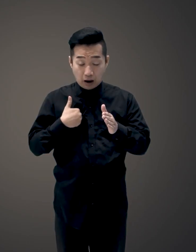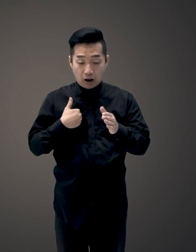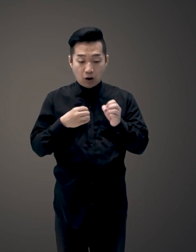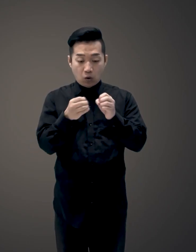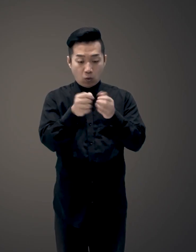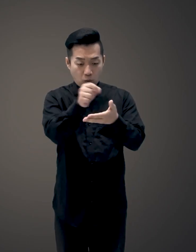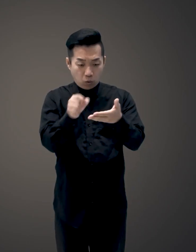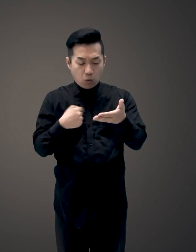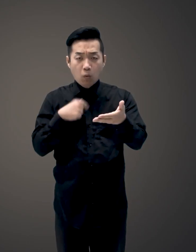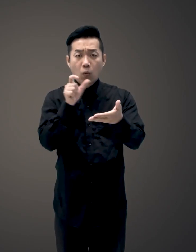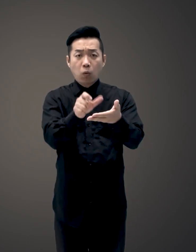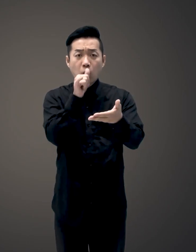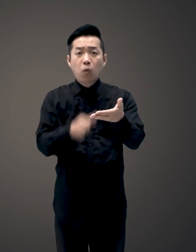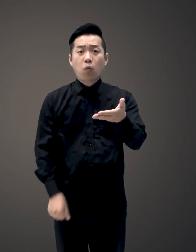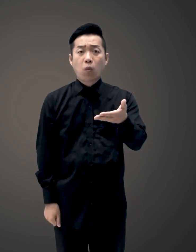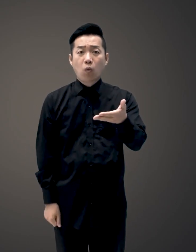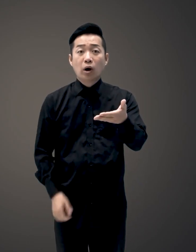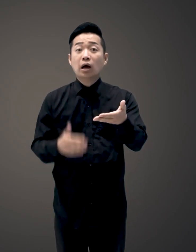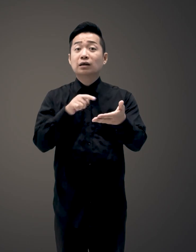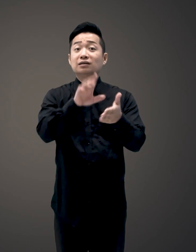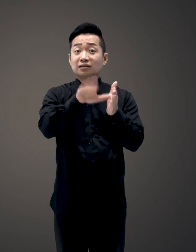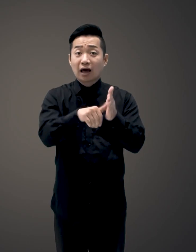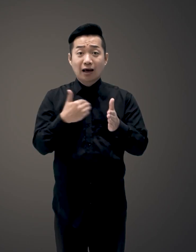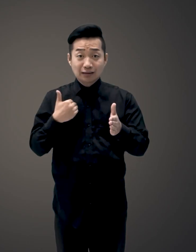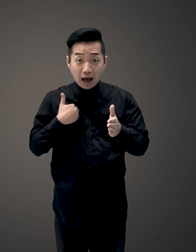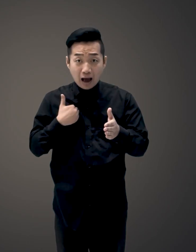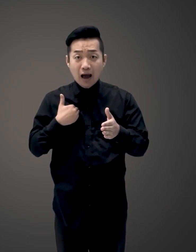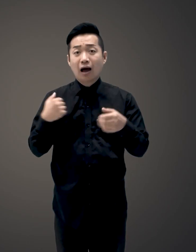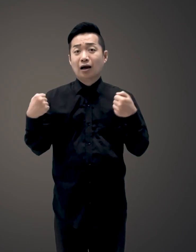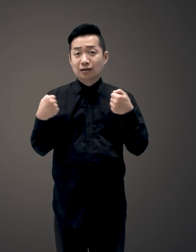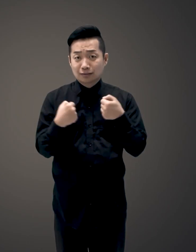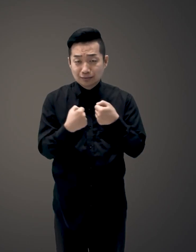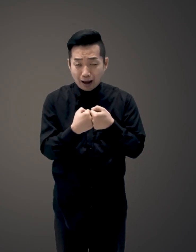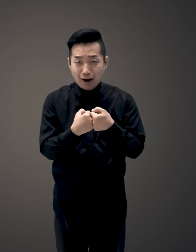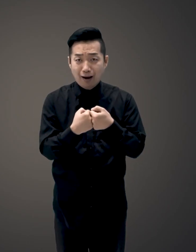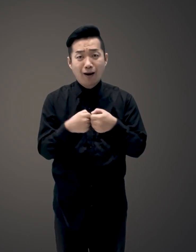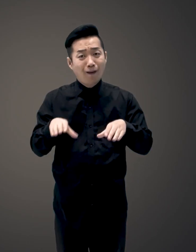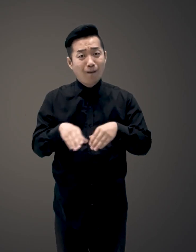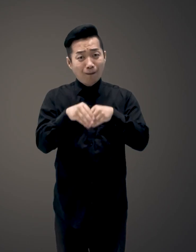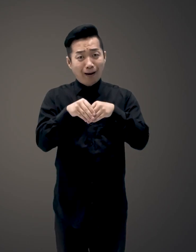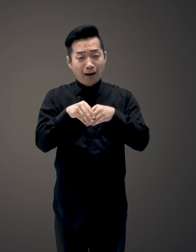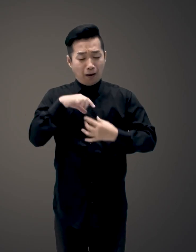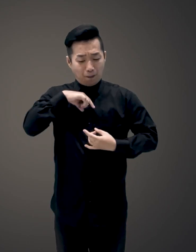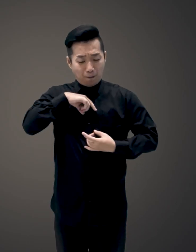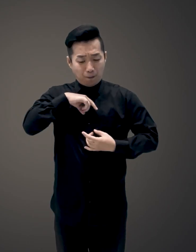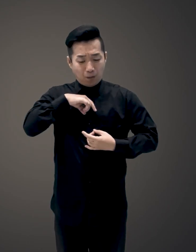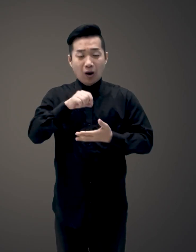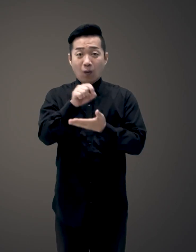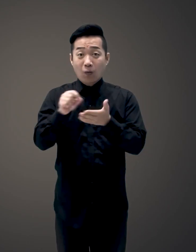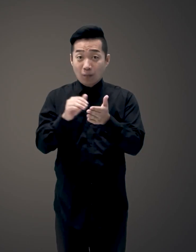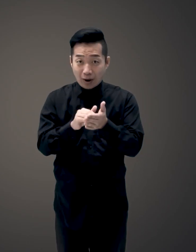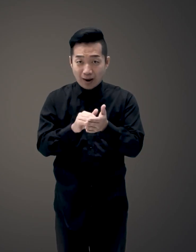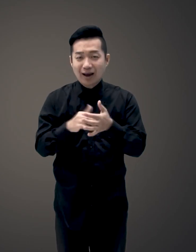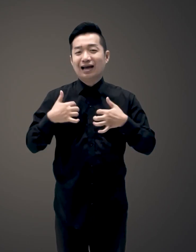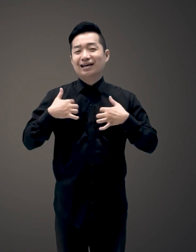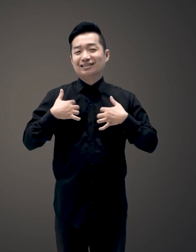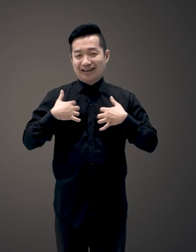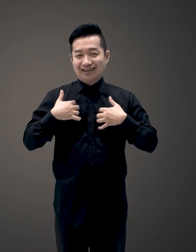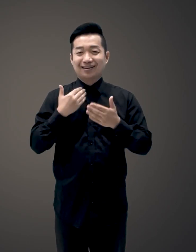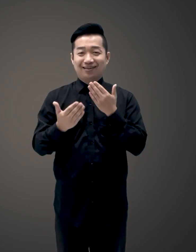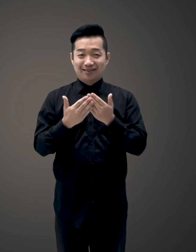그대로 남아있더라고요. 그때 저와 싸우거나 애매하게 화해하면서 소설을 썼는데 상당히